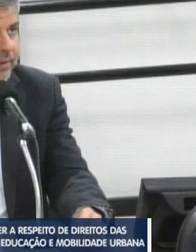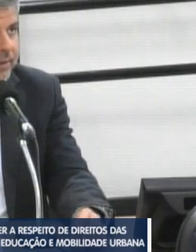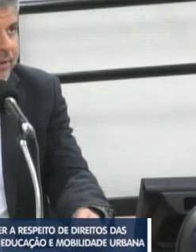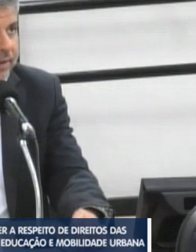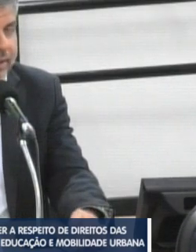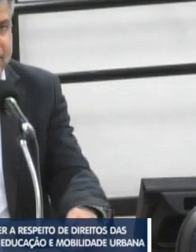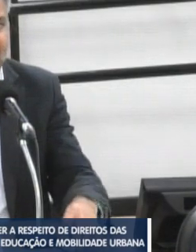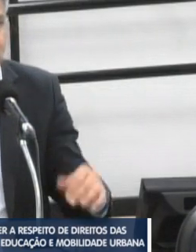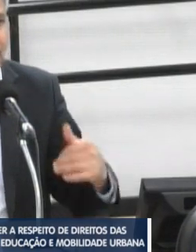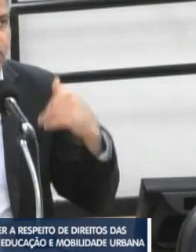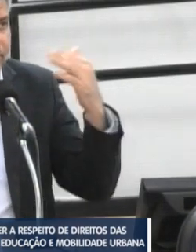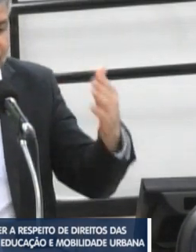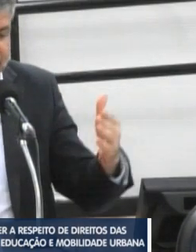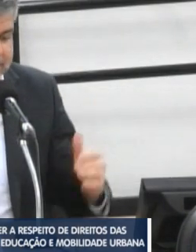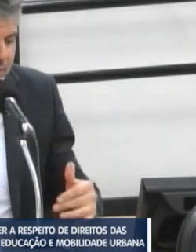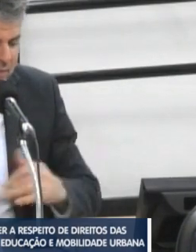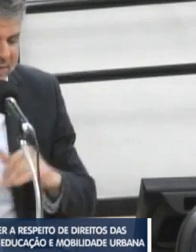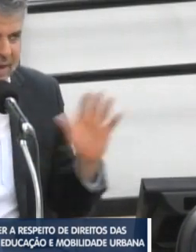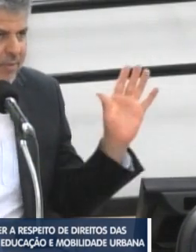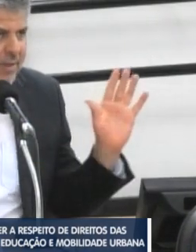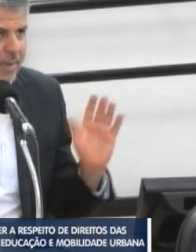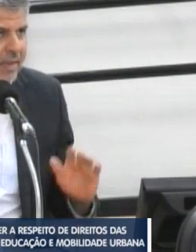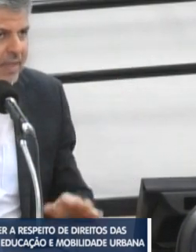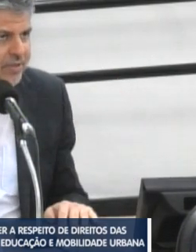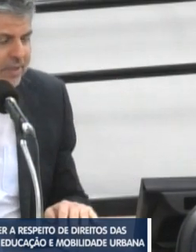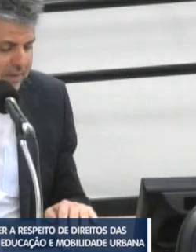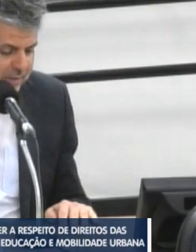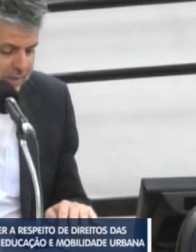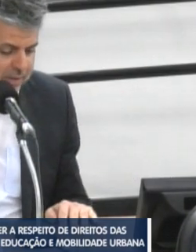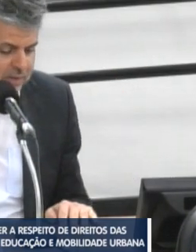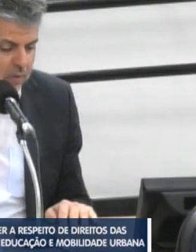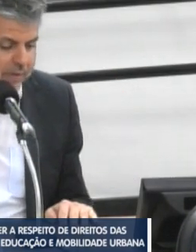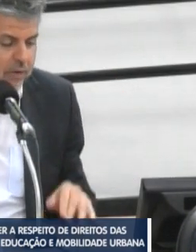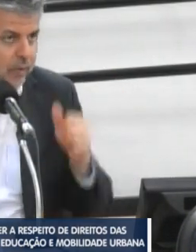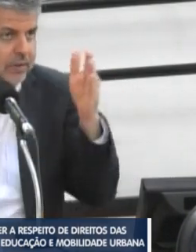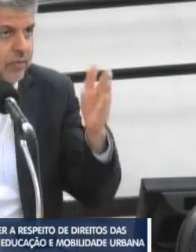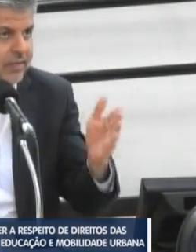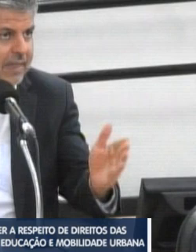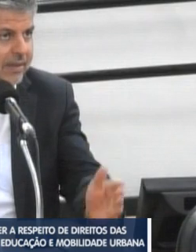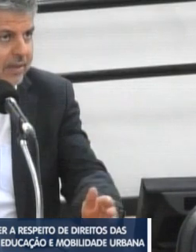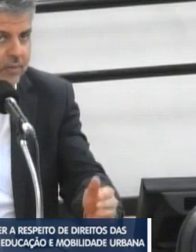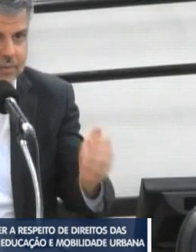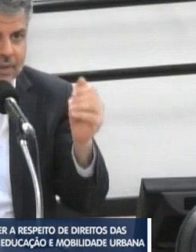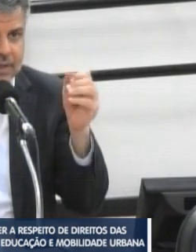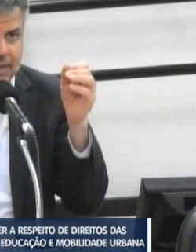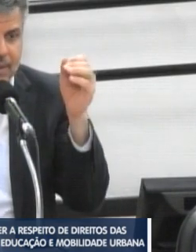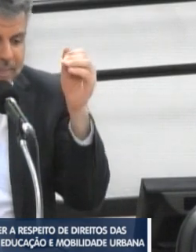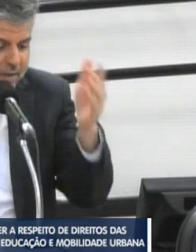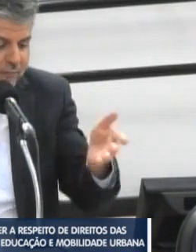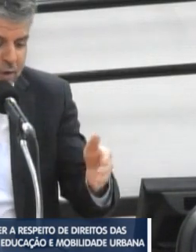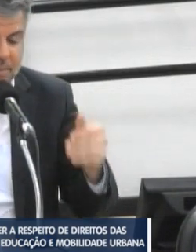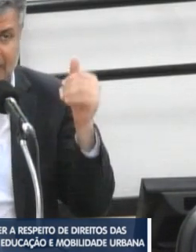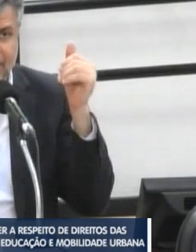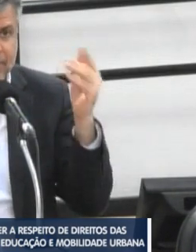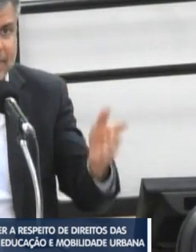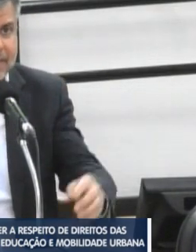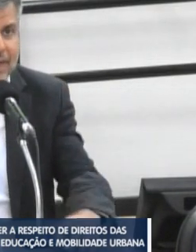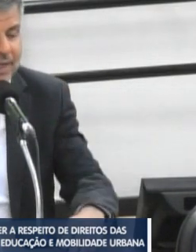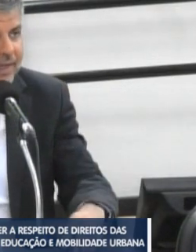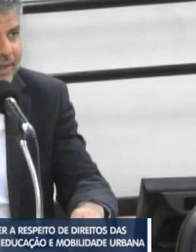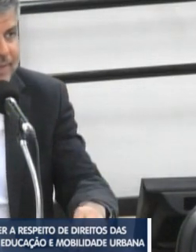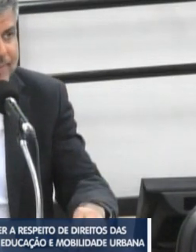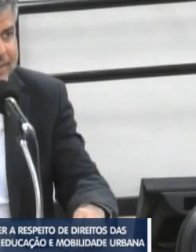pontua. Faz uma cobrança ao governo, independente de qualquer coisa, de um cidadão bem informado,